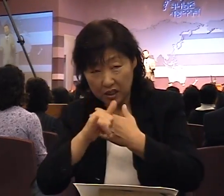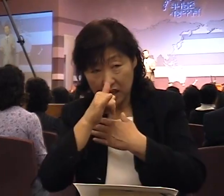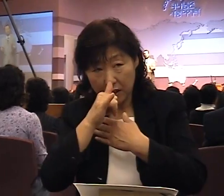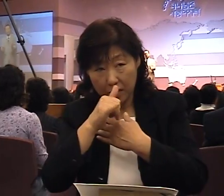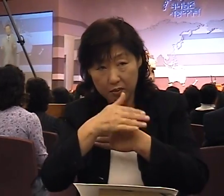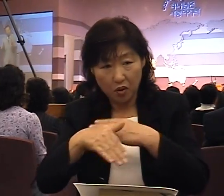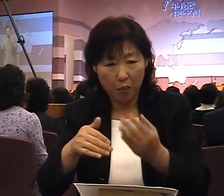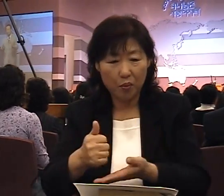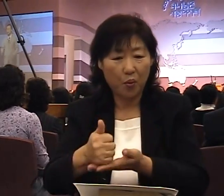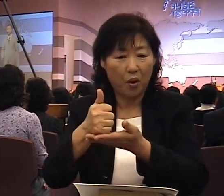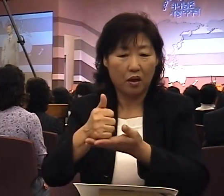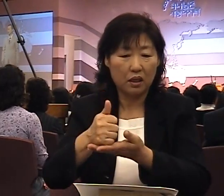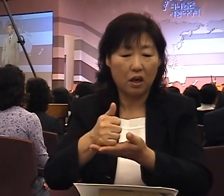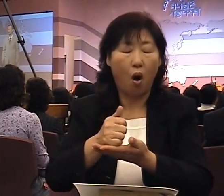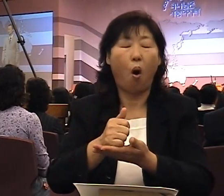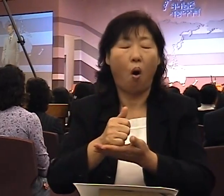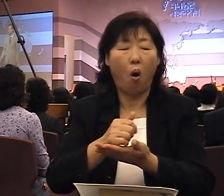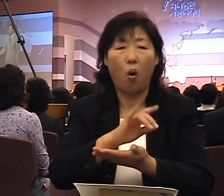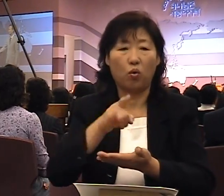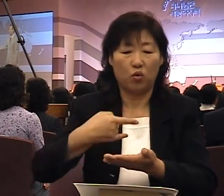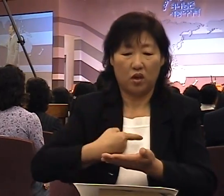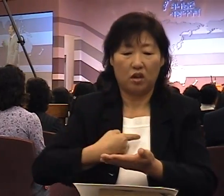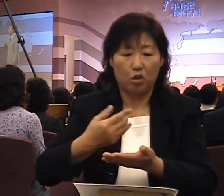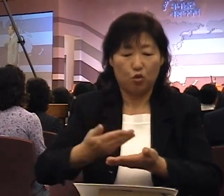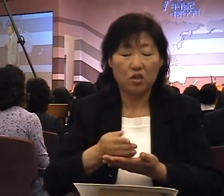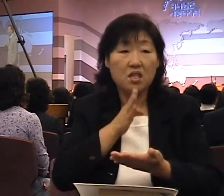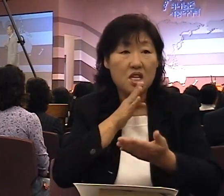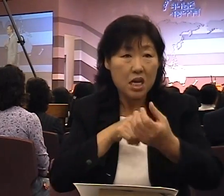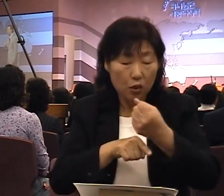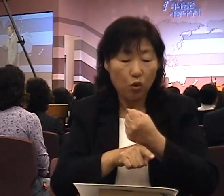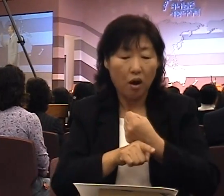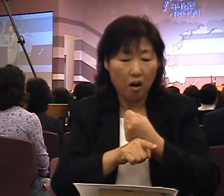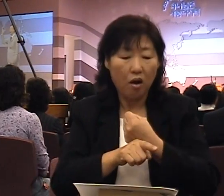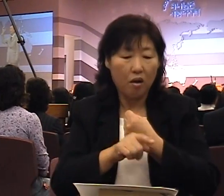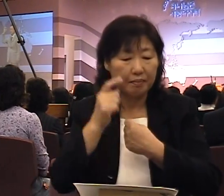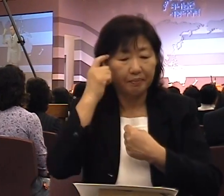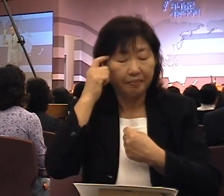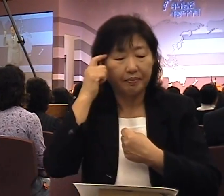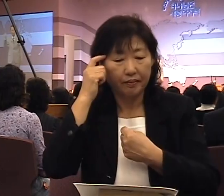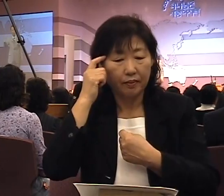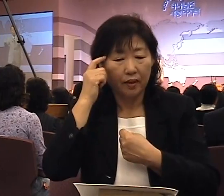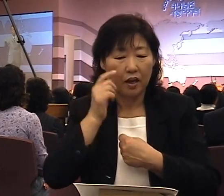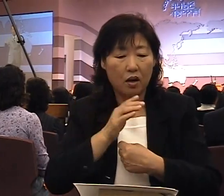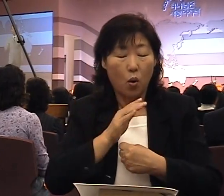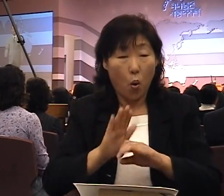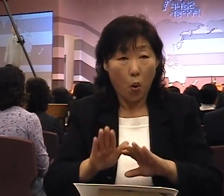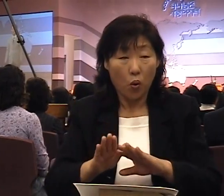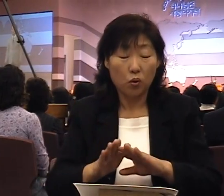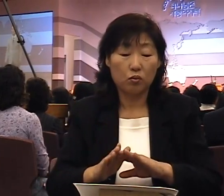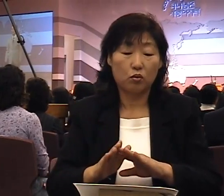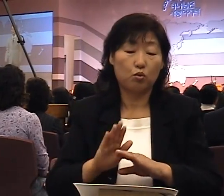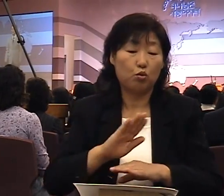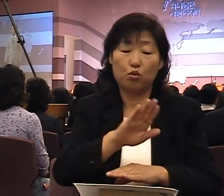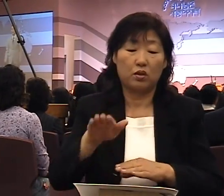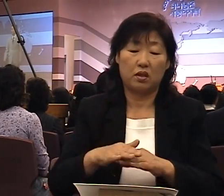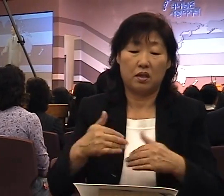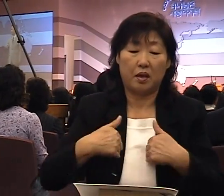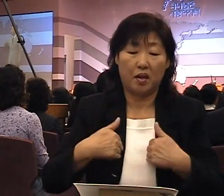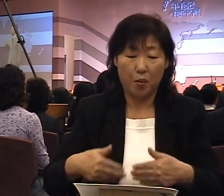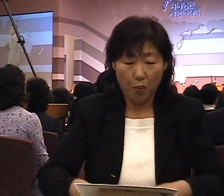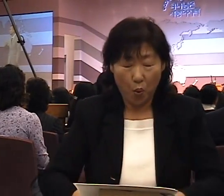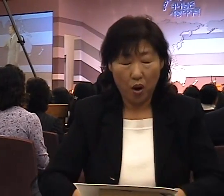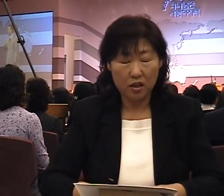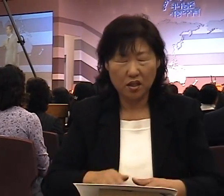우리에게 주시는 진리입니다. 이 말씀이 오늘 우리에게 필요한 하나님의 절대적인 진리입니다.